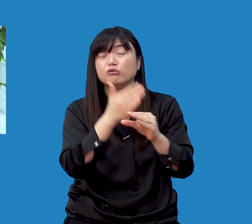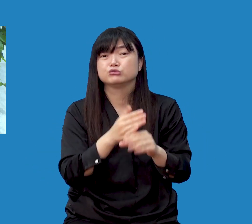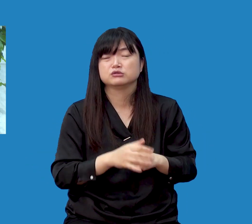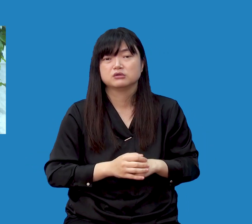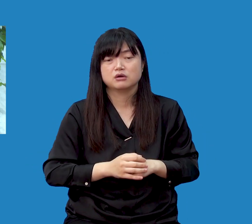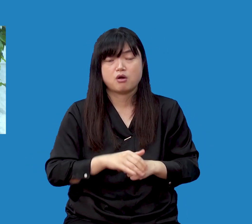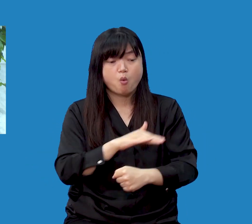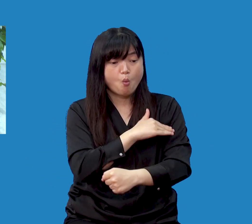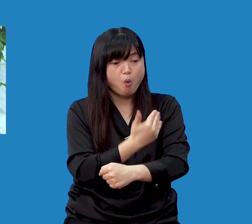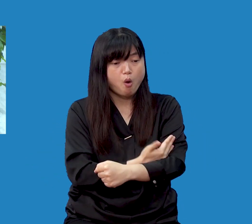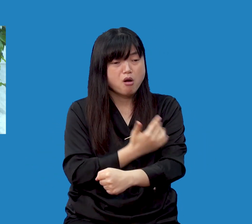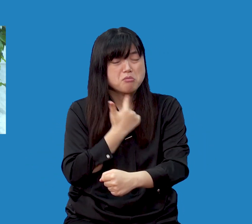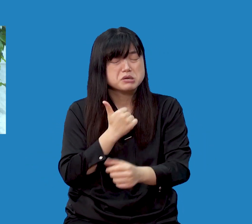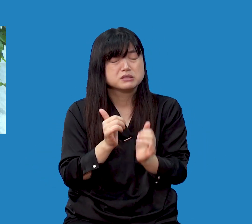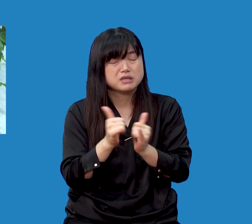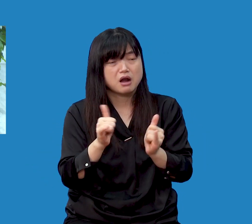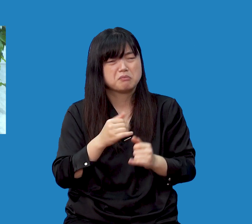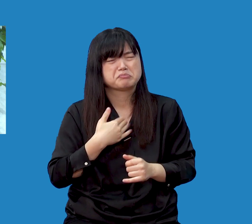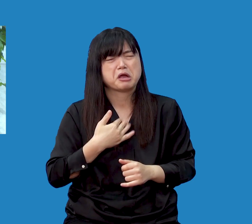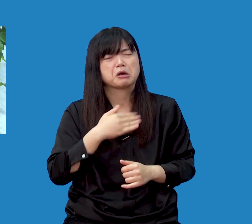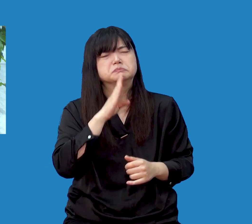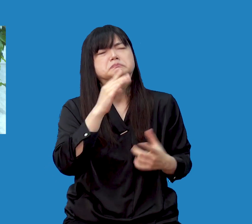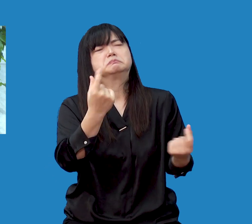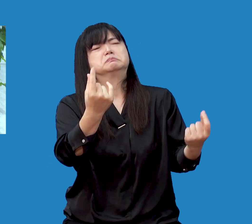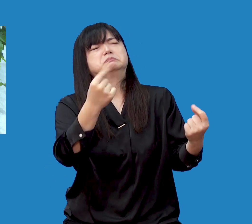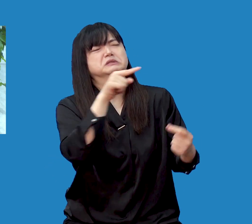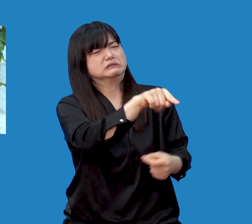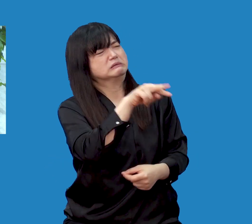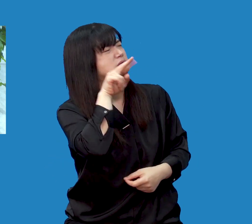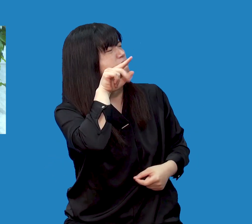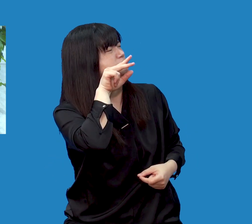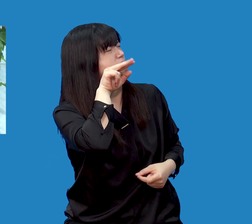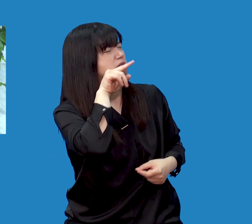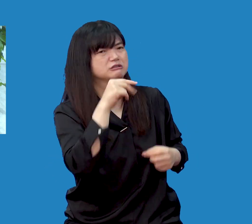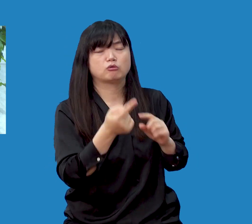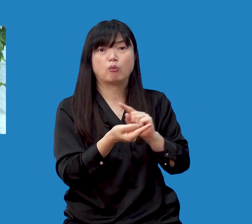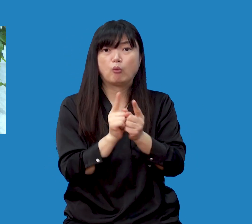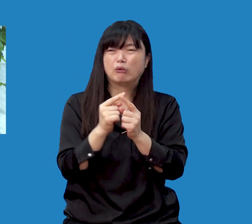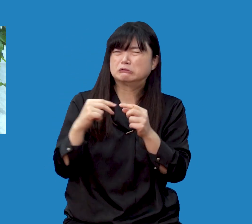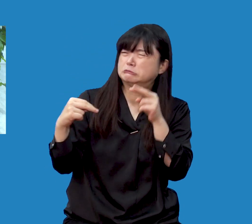권력을 가진 자기 자신이 선이 되고 정리가 됩니다.